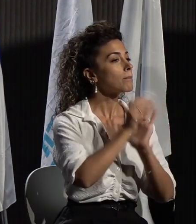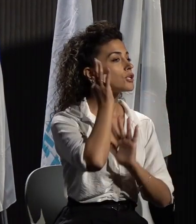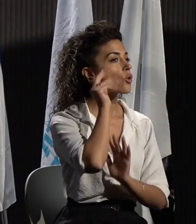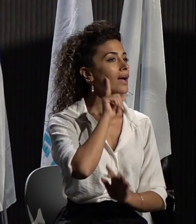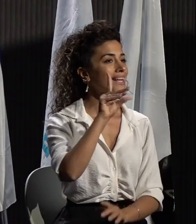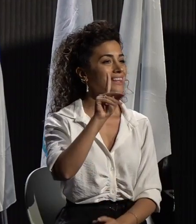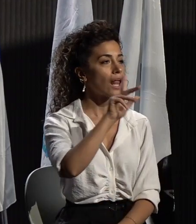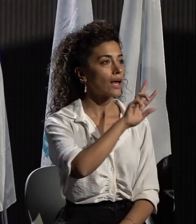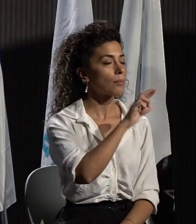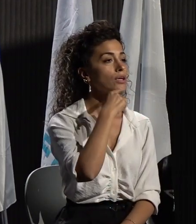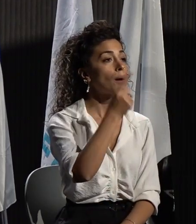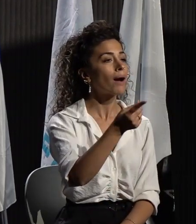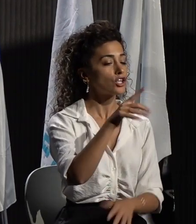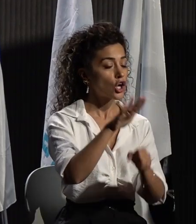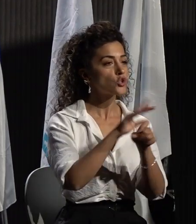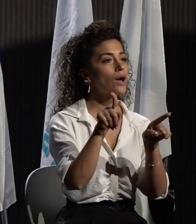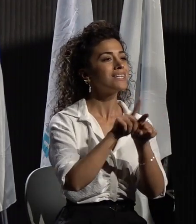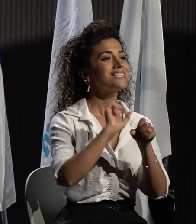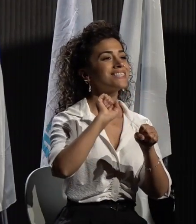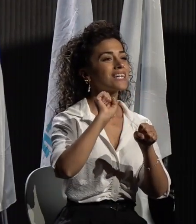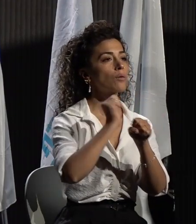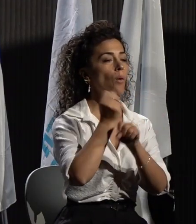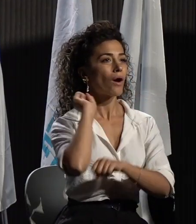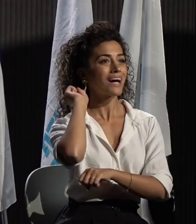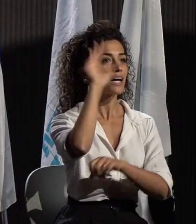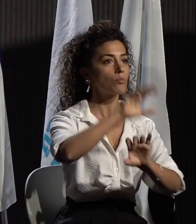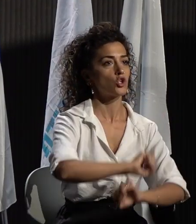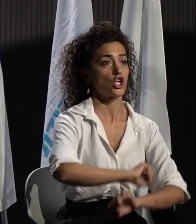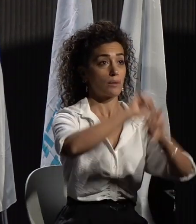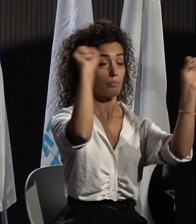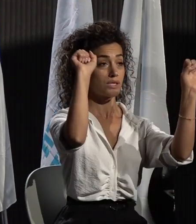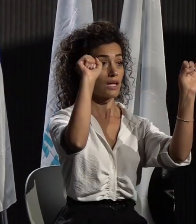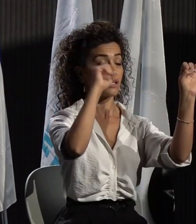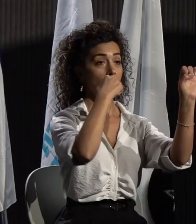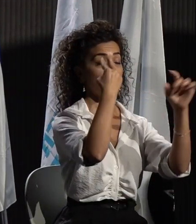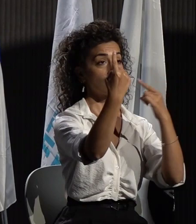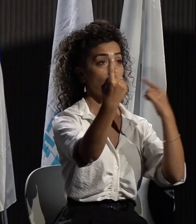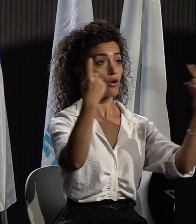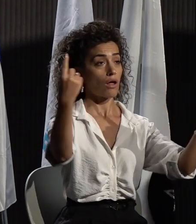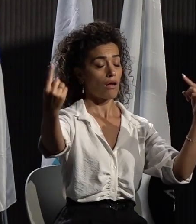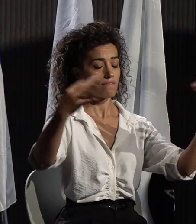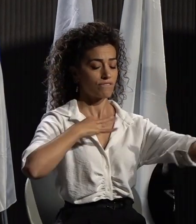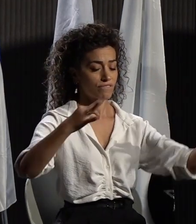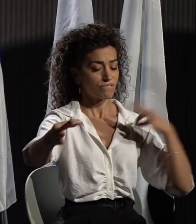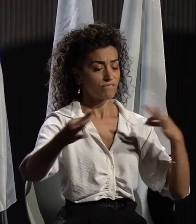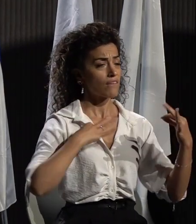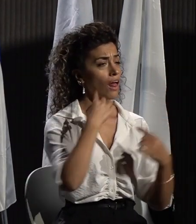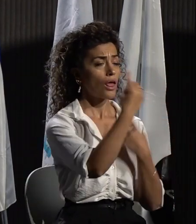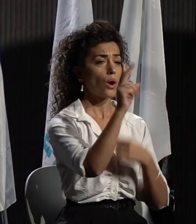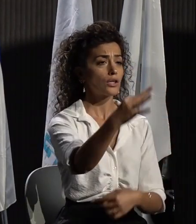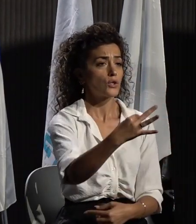השואה כרימון יד, שהתפוצץ, וכל אחד מאיתנו נושא בתוכו רסיס